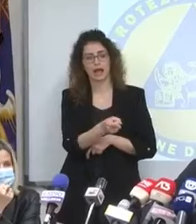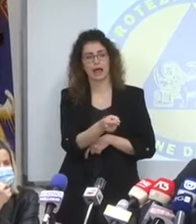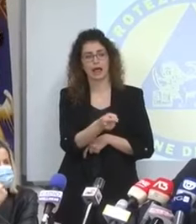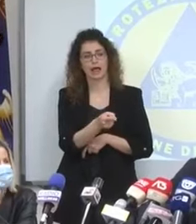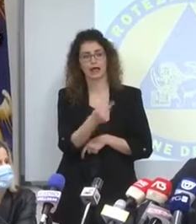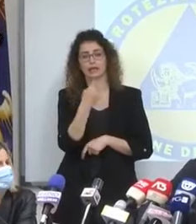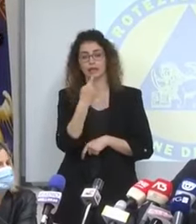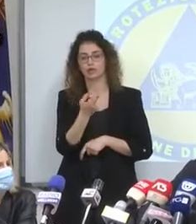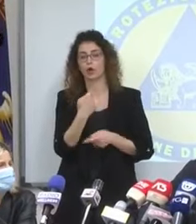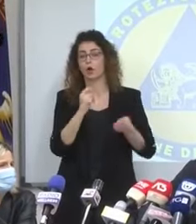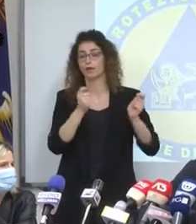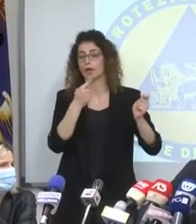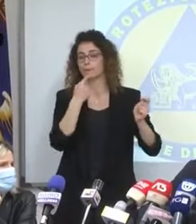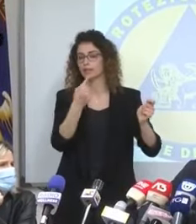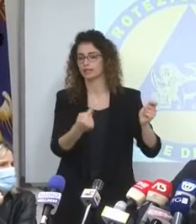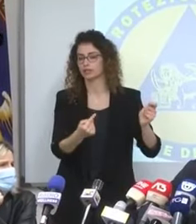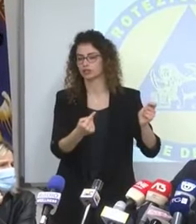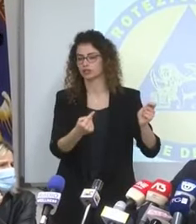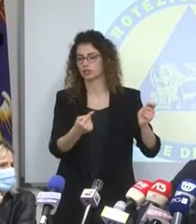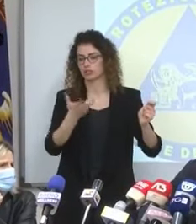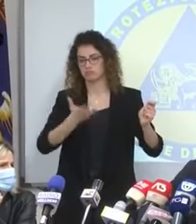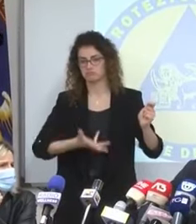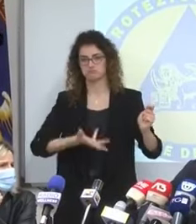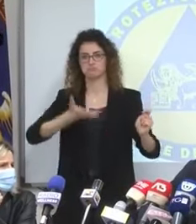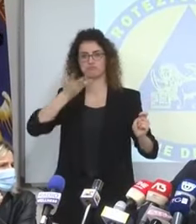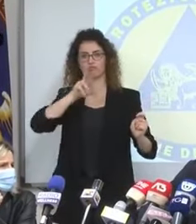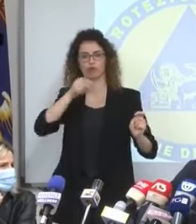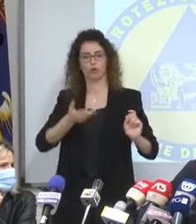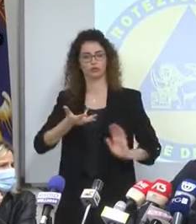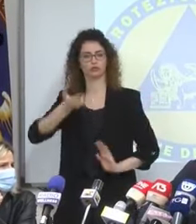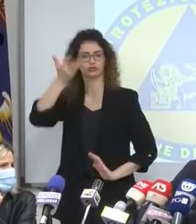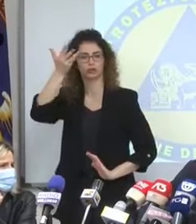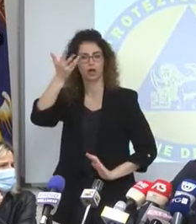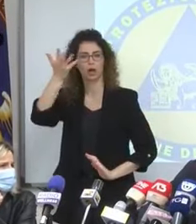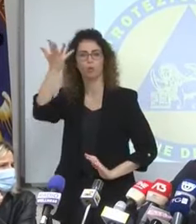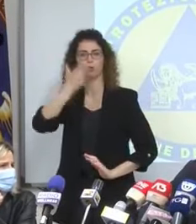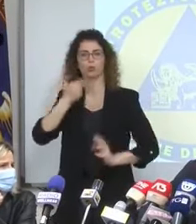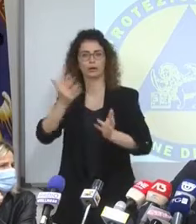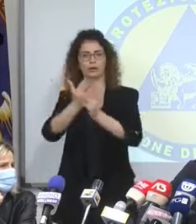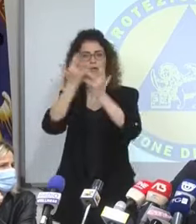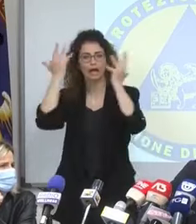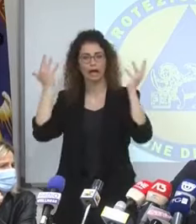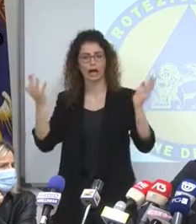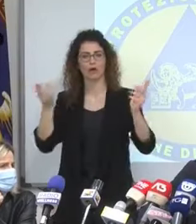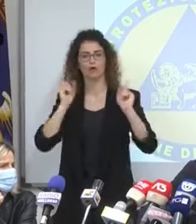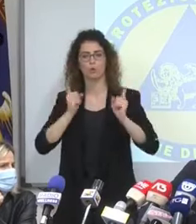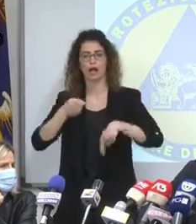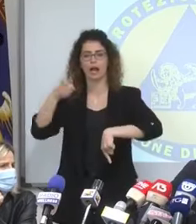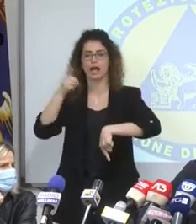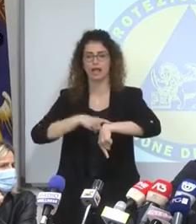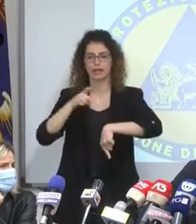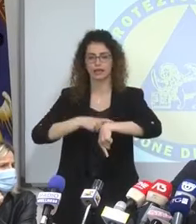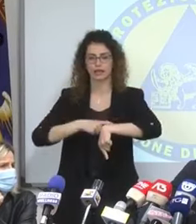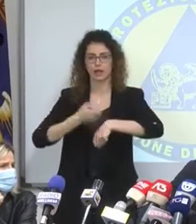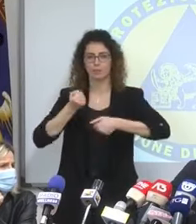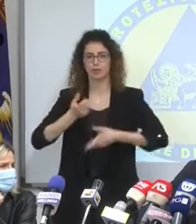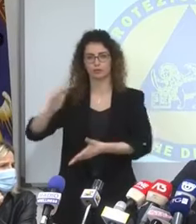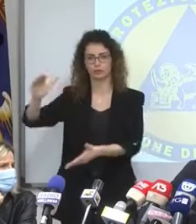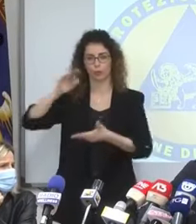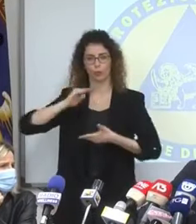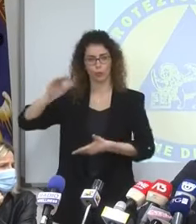di stampa dice ad alta voce, chiarezza sui tempi e sulla quantità delle